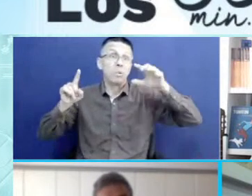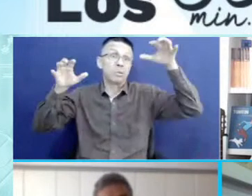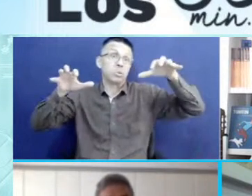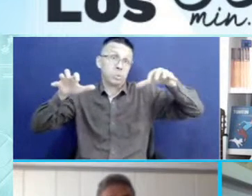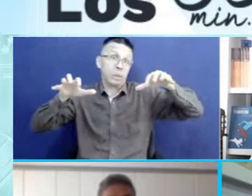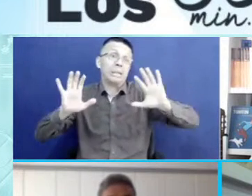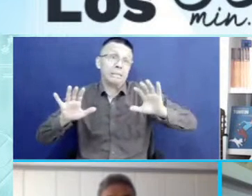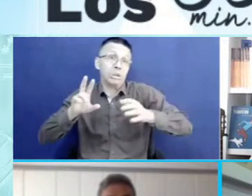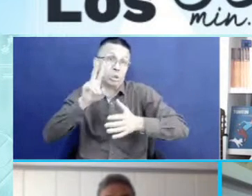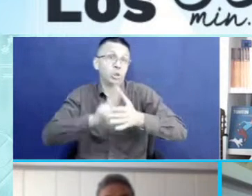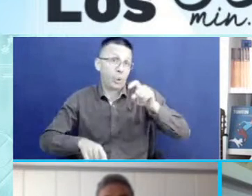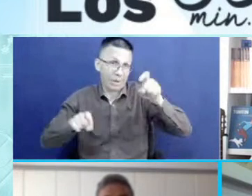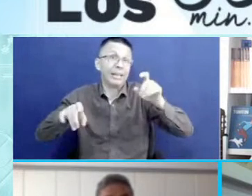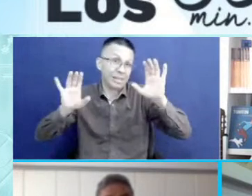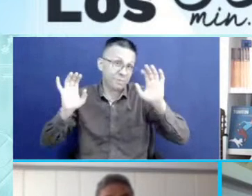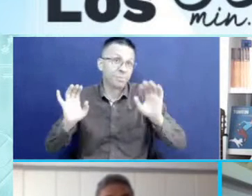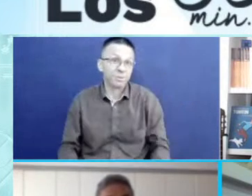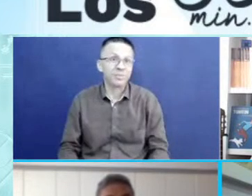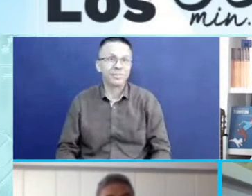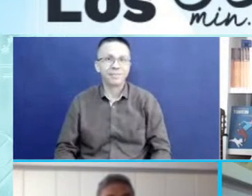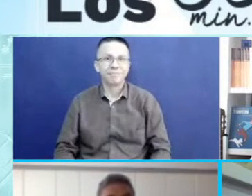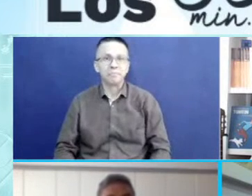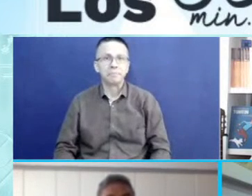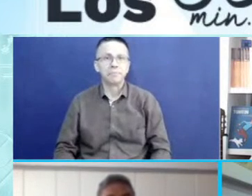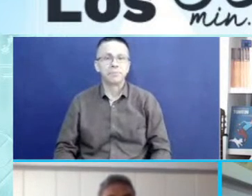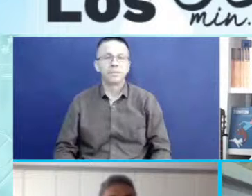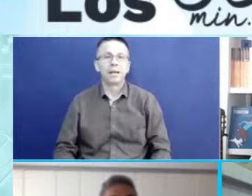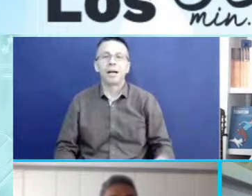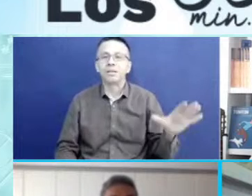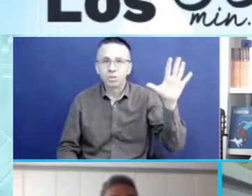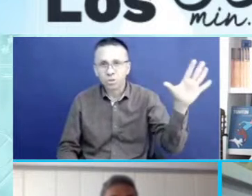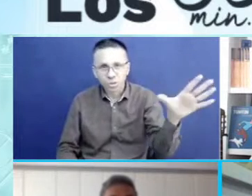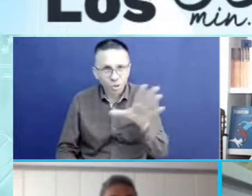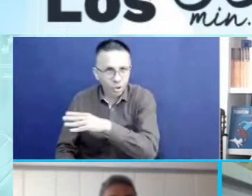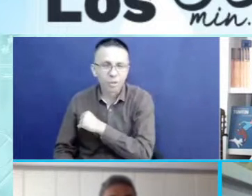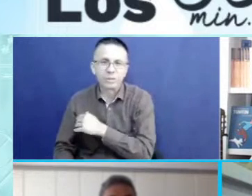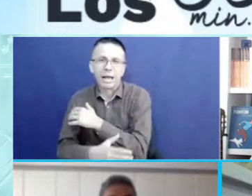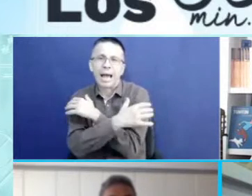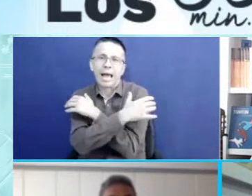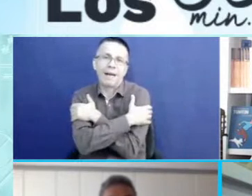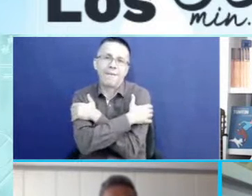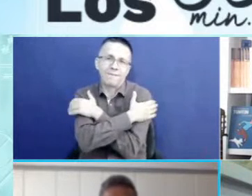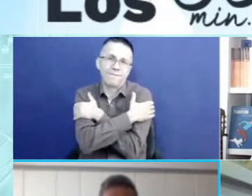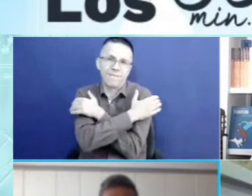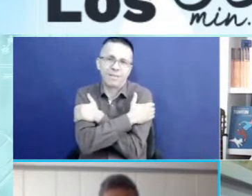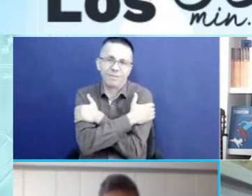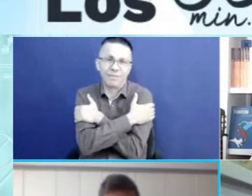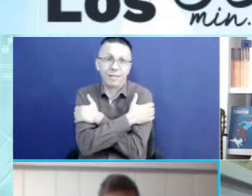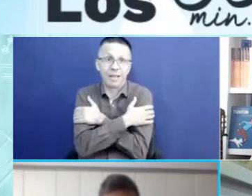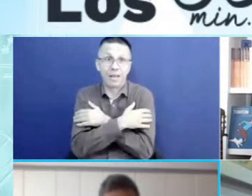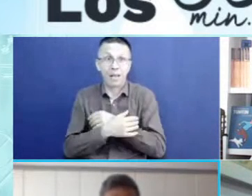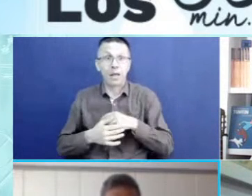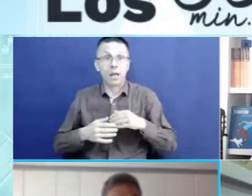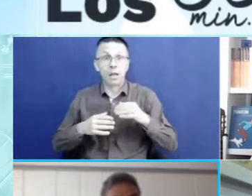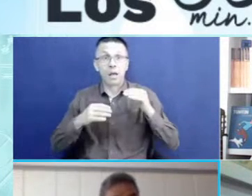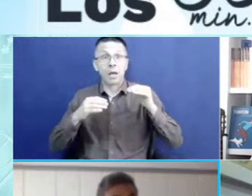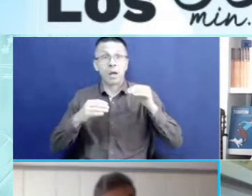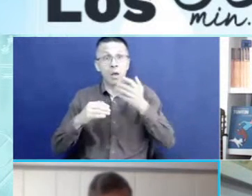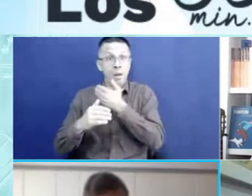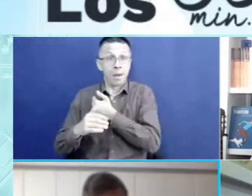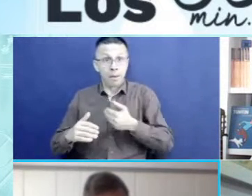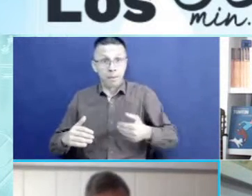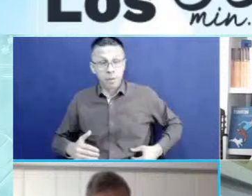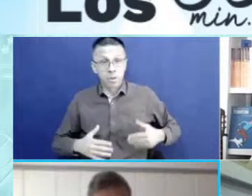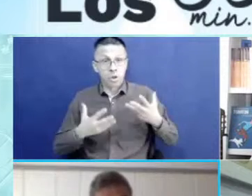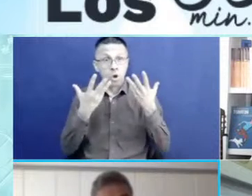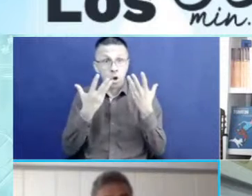porque la necesitamos. Y a todos ustedes, fuertes abrazos, y decirles que desde la Consejería Presidencial para la Participación de